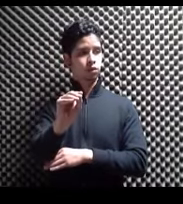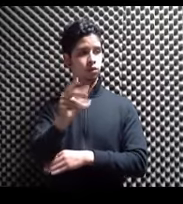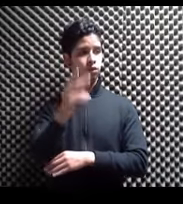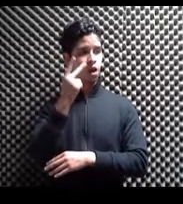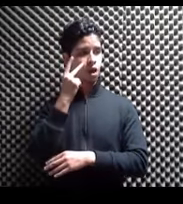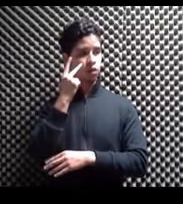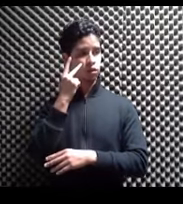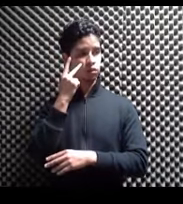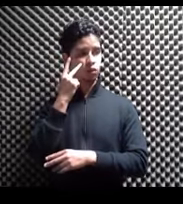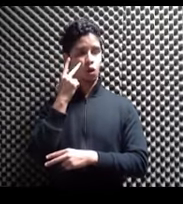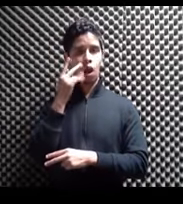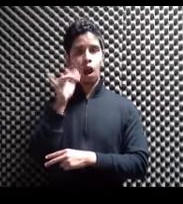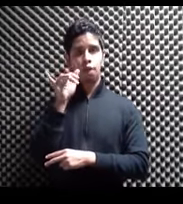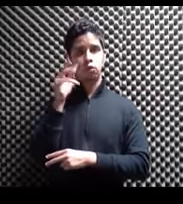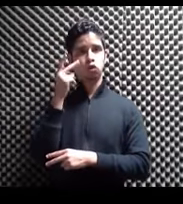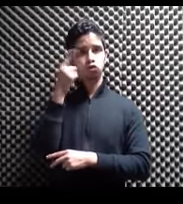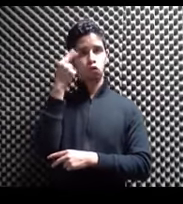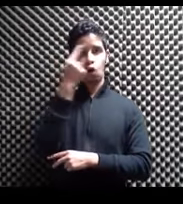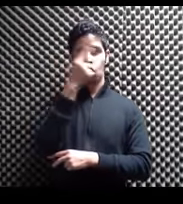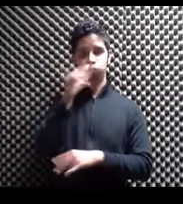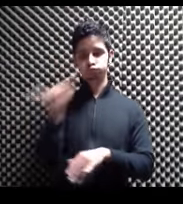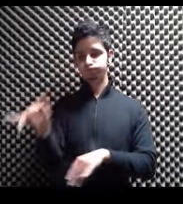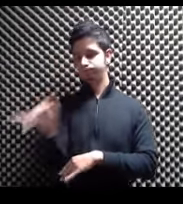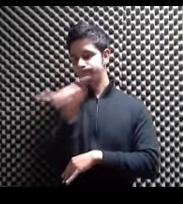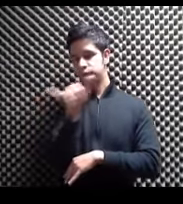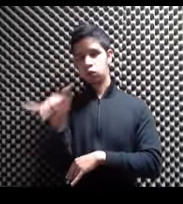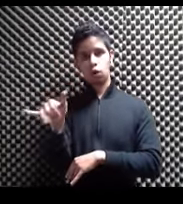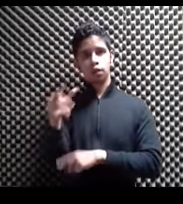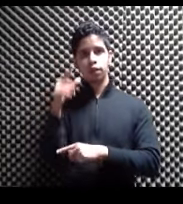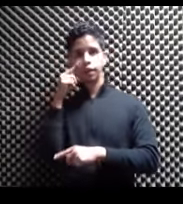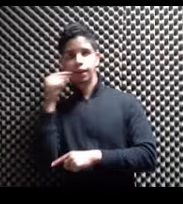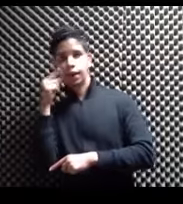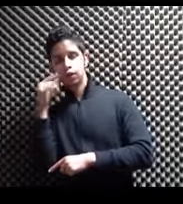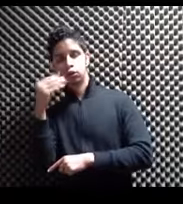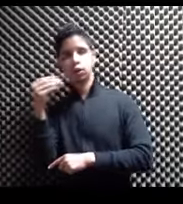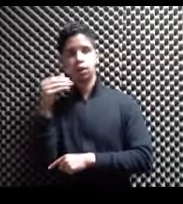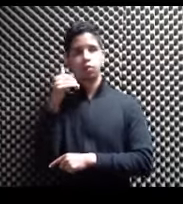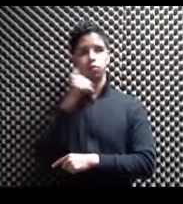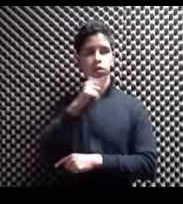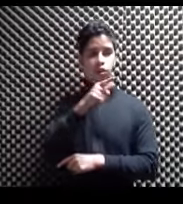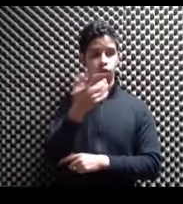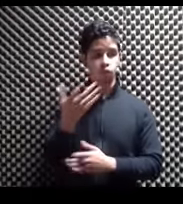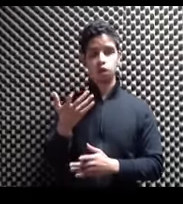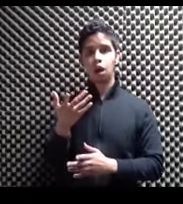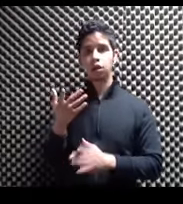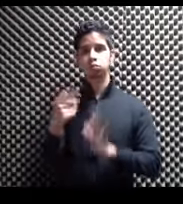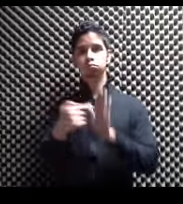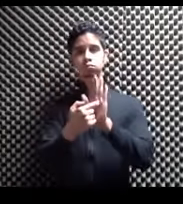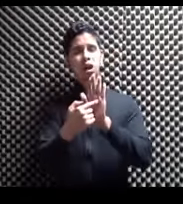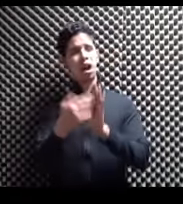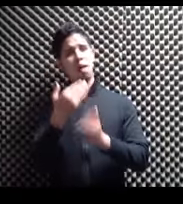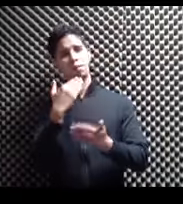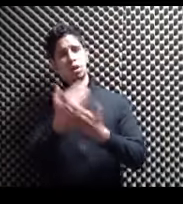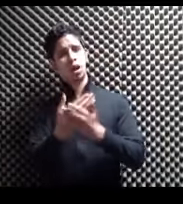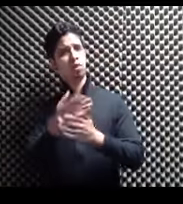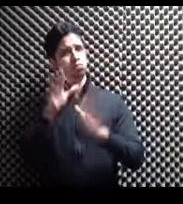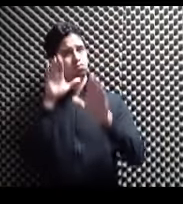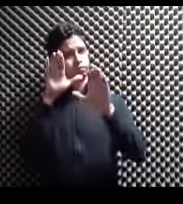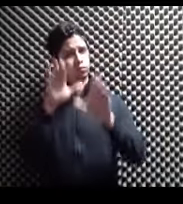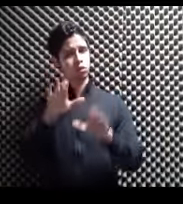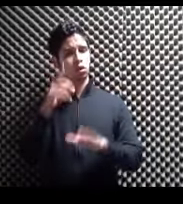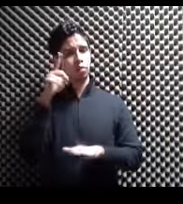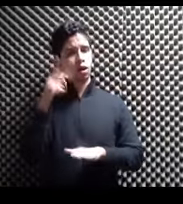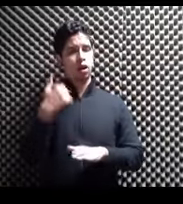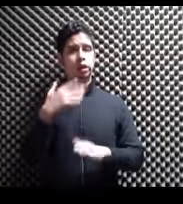son famosos. Y fue una carátula bien atractiva en aquel tiempo, en la década de los 70, para el sello Hit Parade en Puerto Rico.